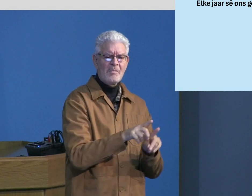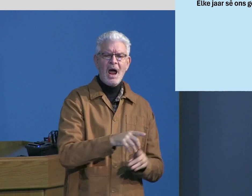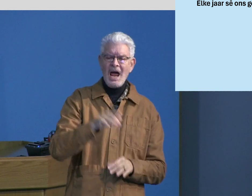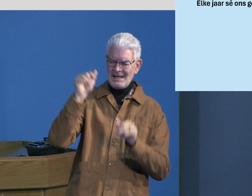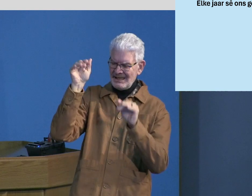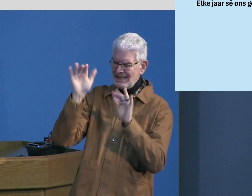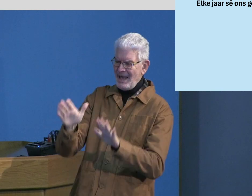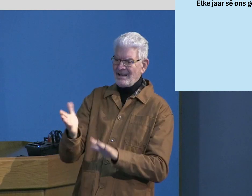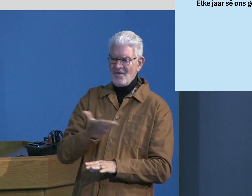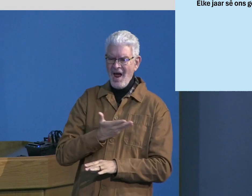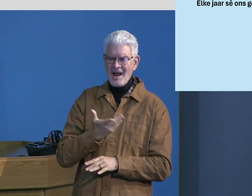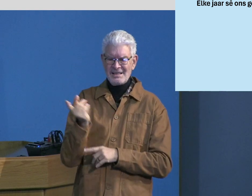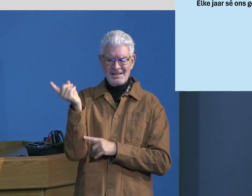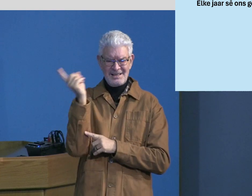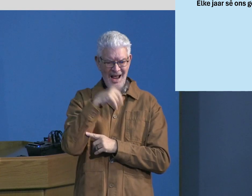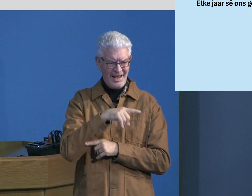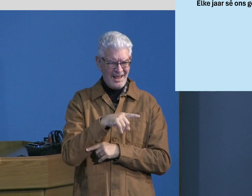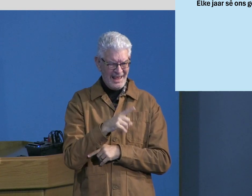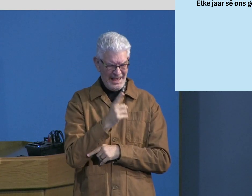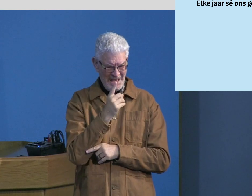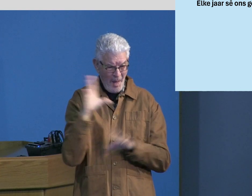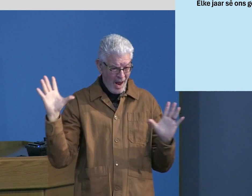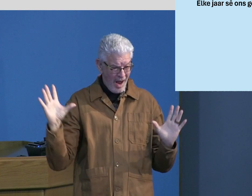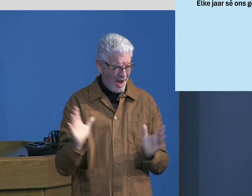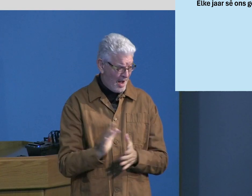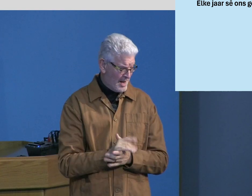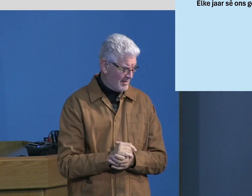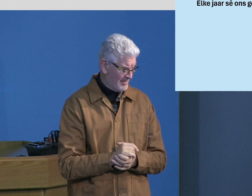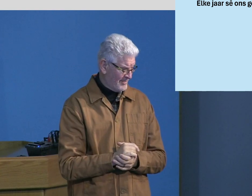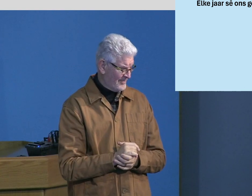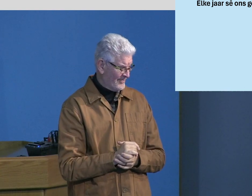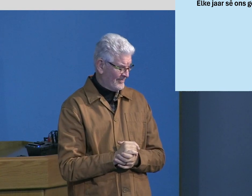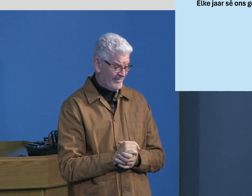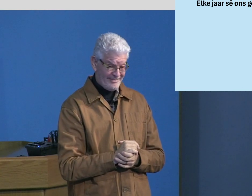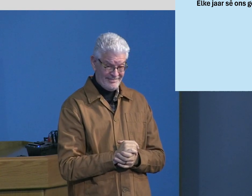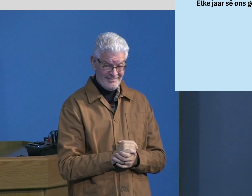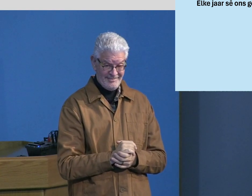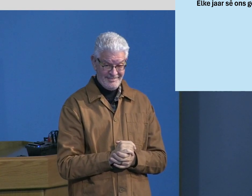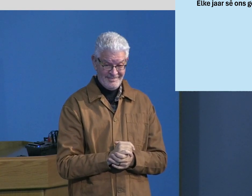Moedersdag, geseënde Vadersdag, net eenmal in 'n jaar.